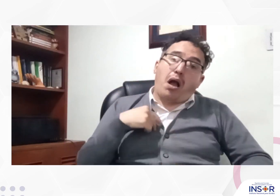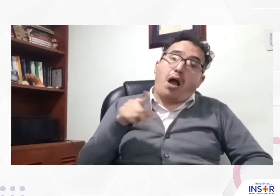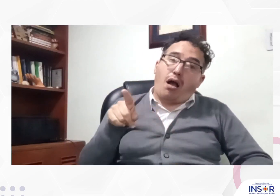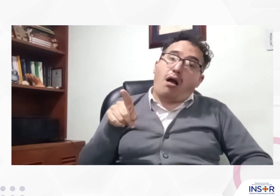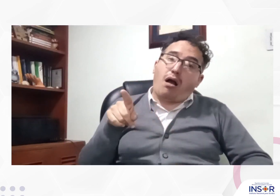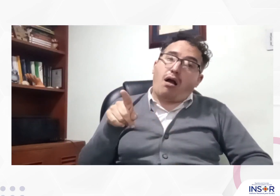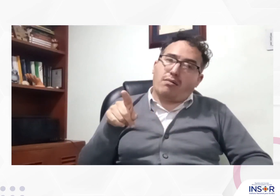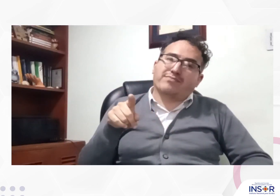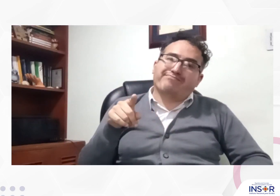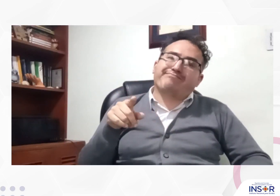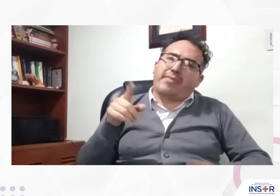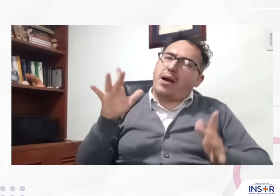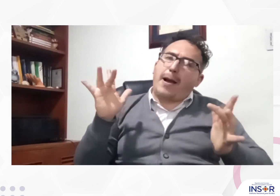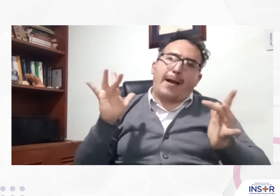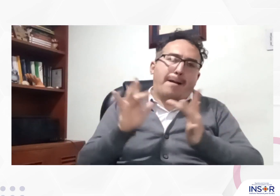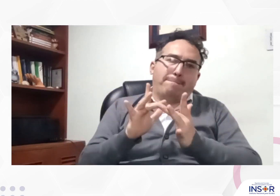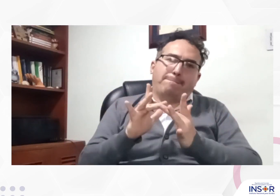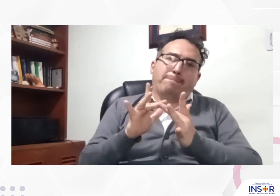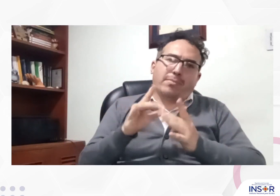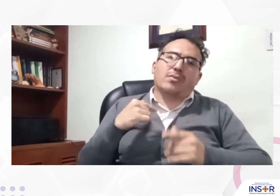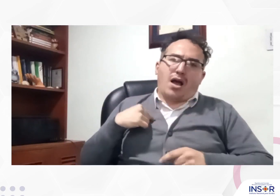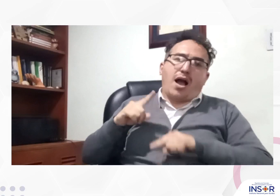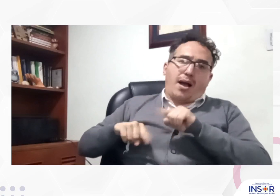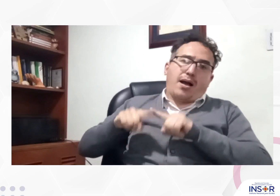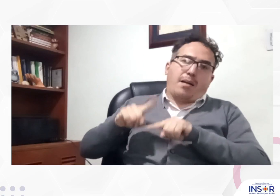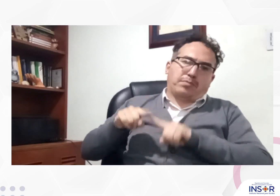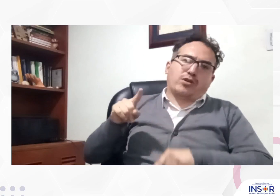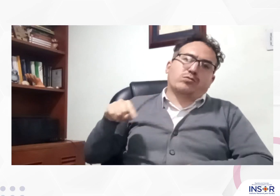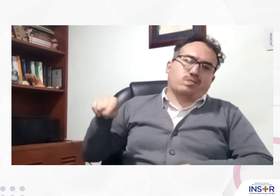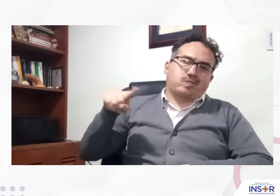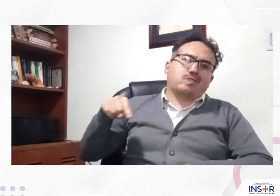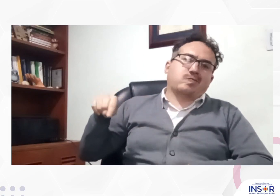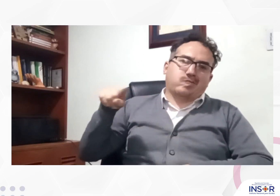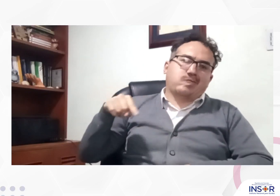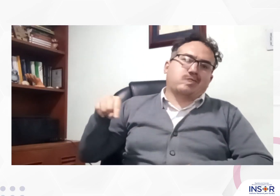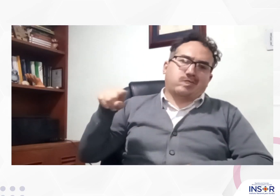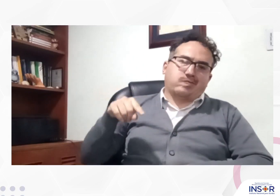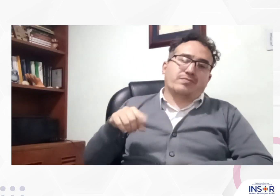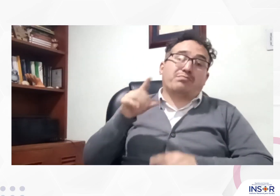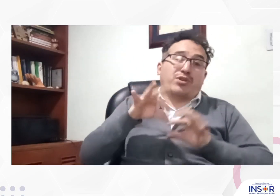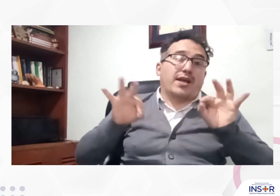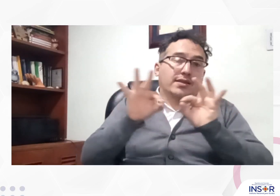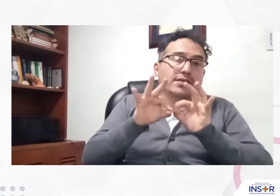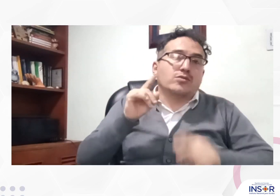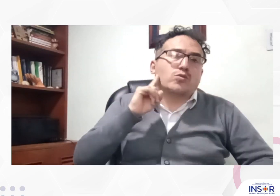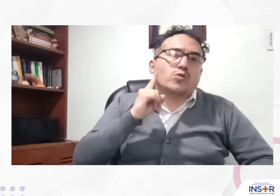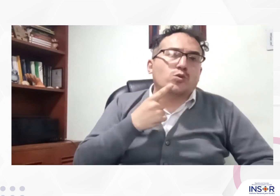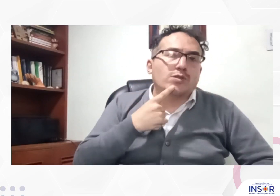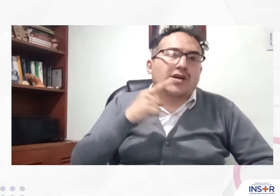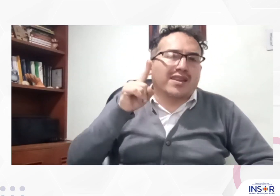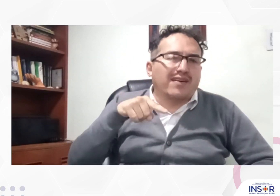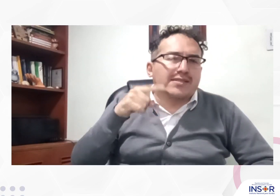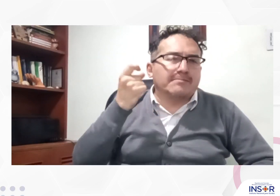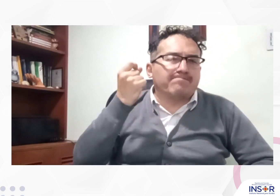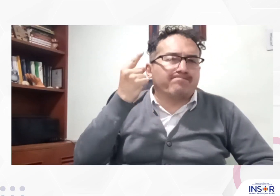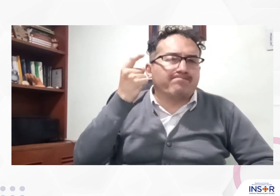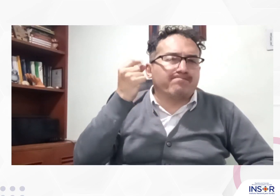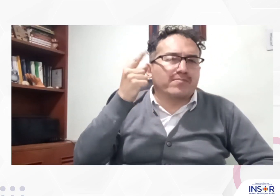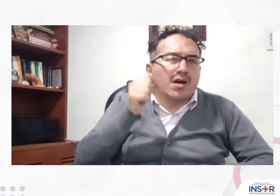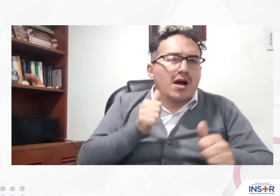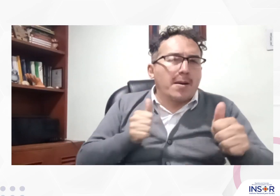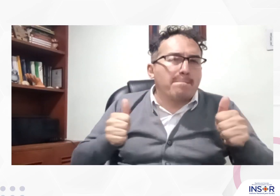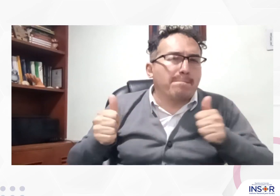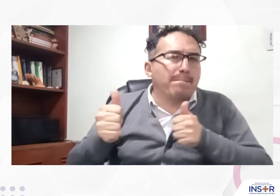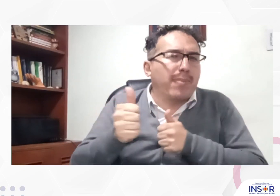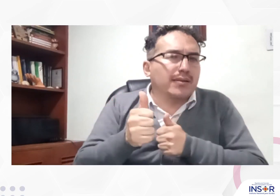hipoacusia y que nos narran esas experiencias. Y sobre esto, pues es muy apropiado, pues miramos también autores que nos